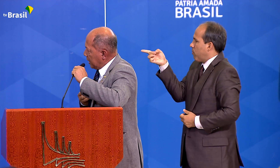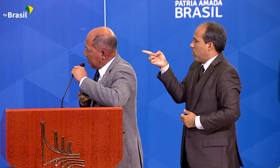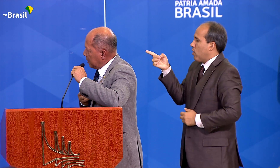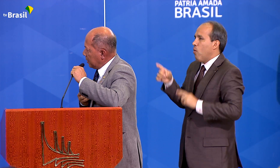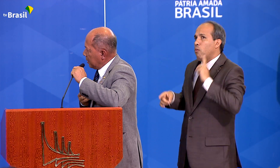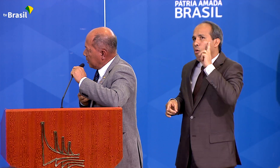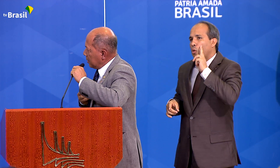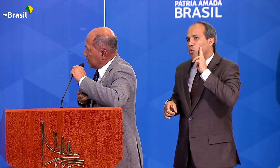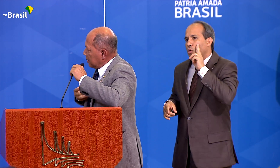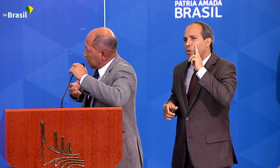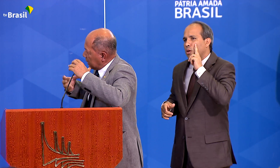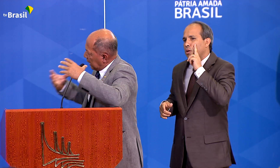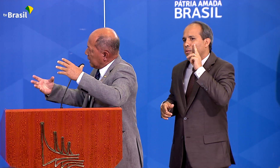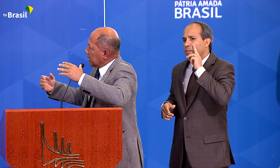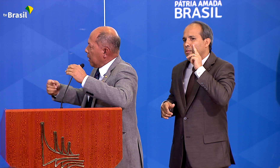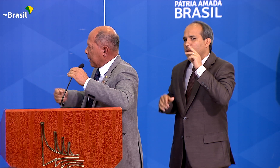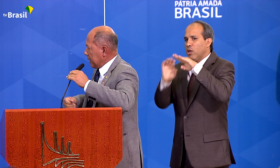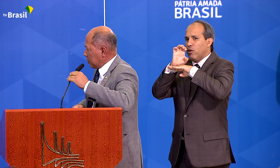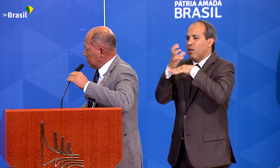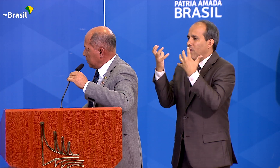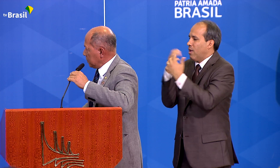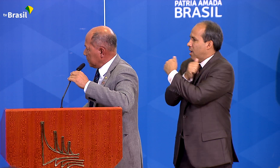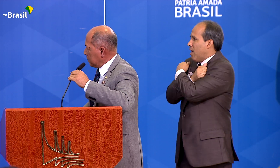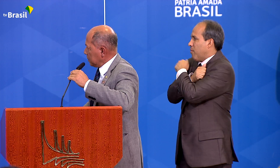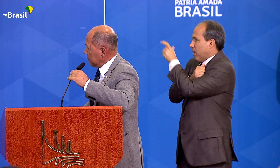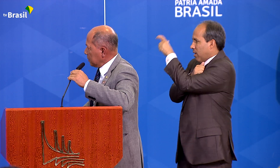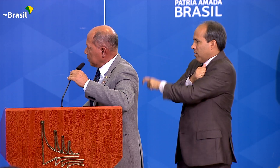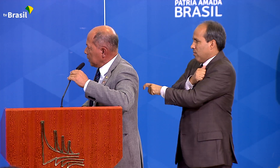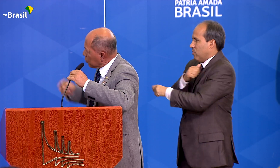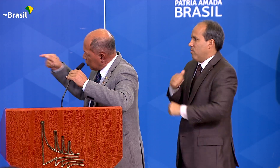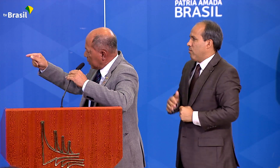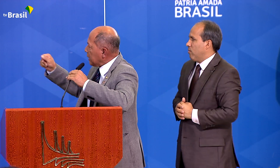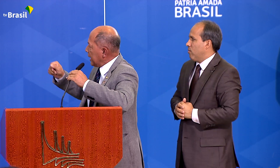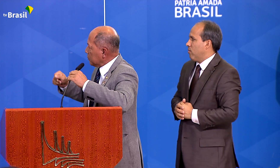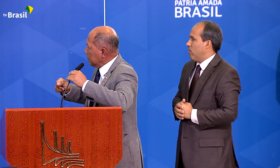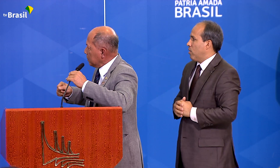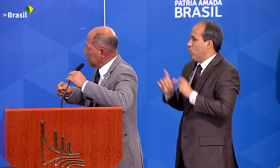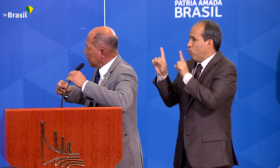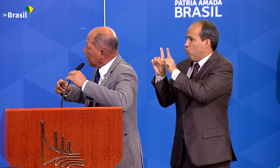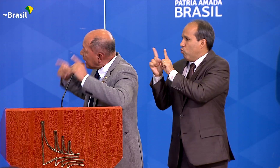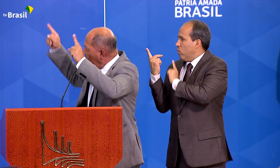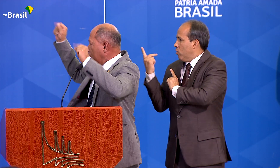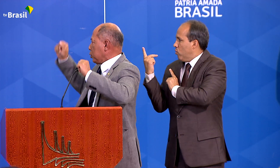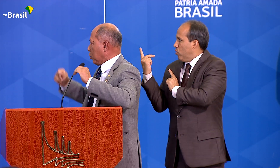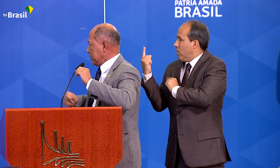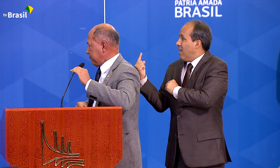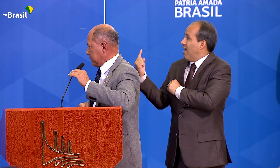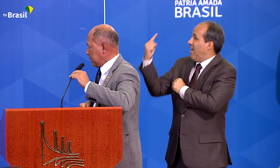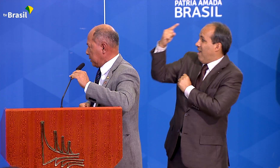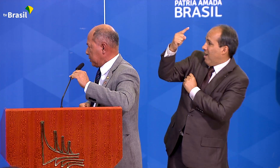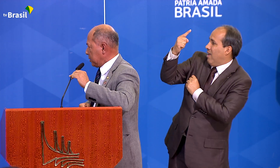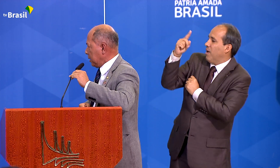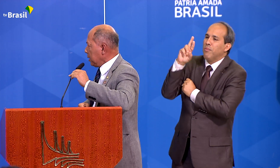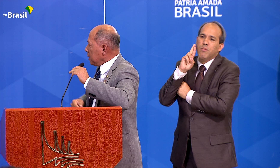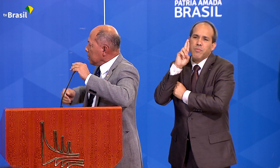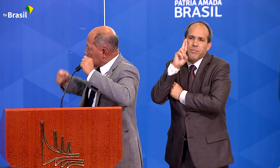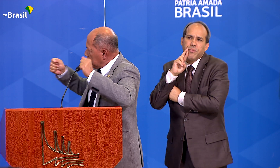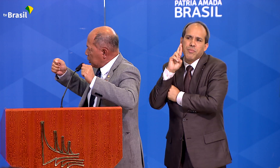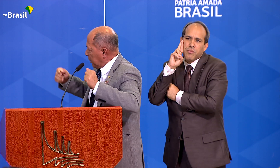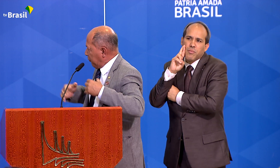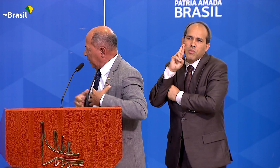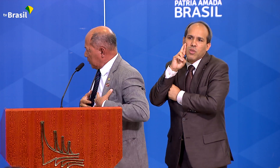em Rondônia O que é de dar um abraço eu do seu lado Largo António